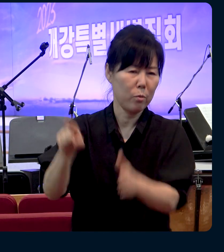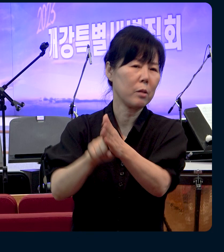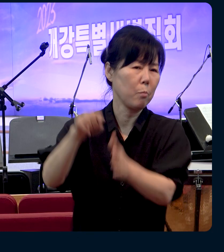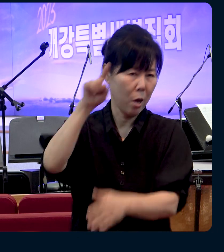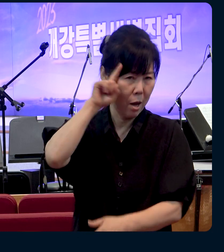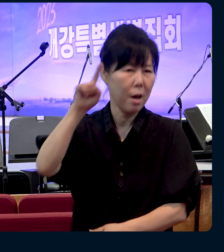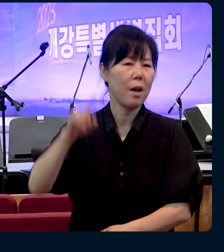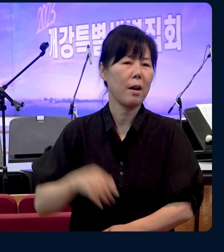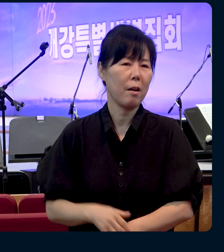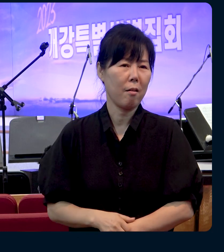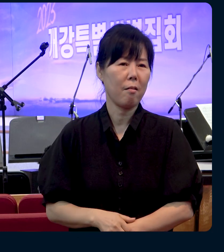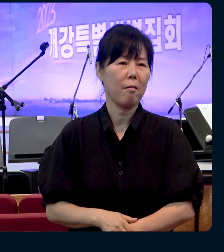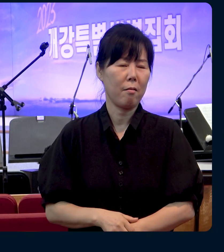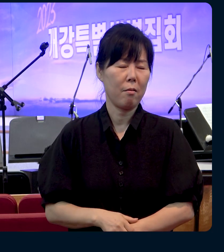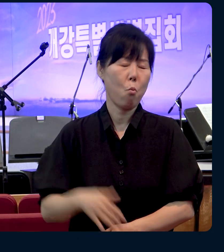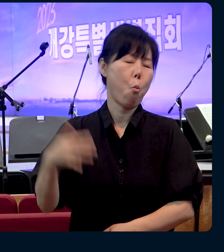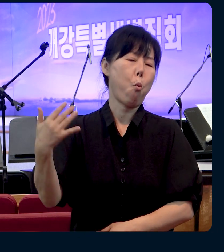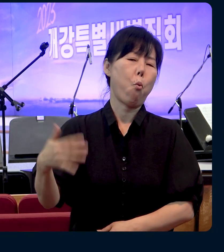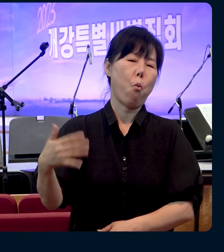저 사람 신뢰할 수 있어.